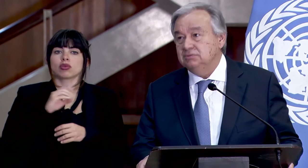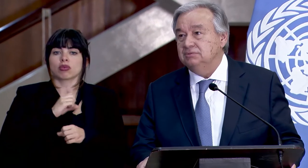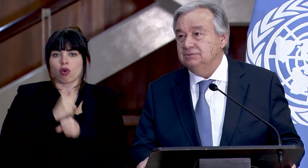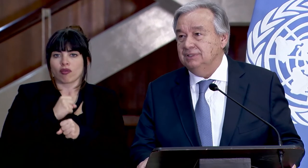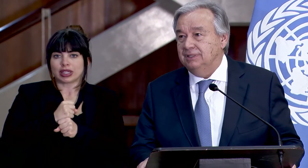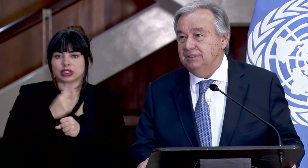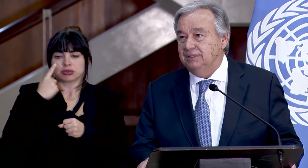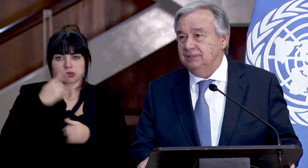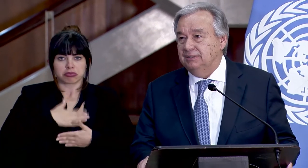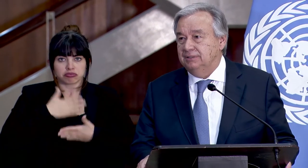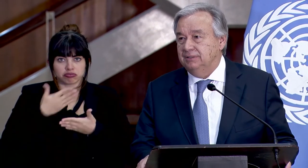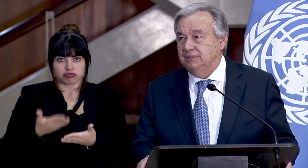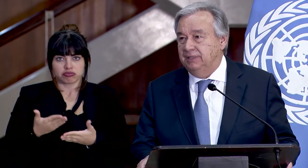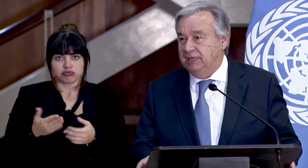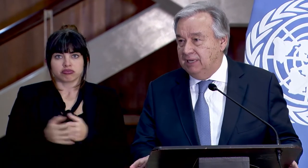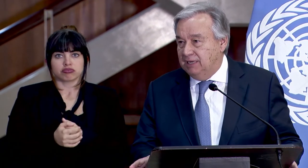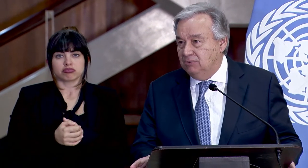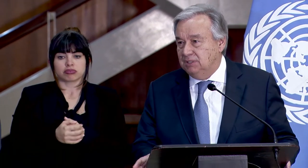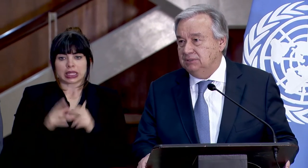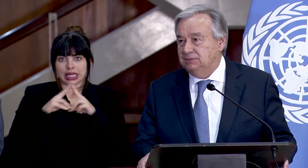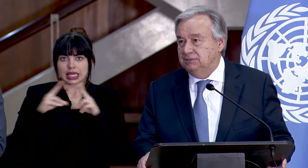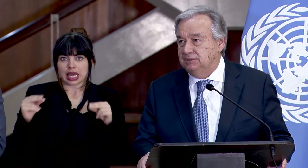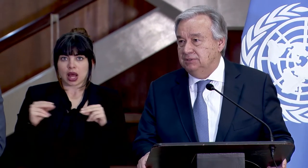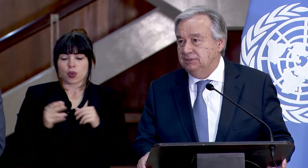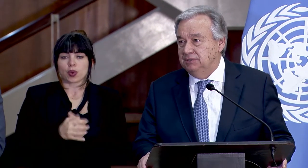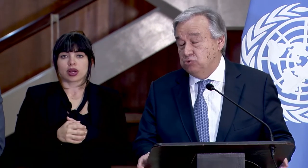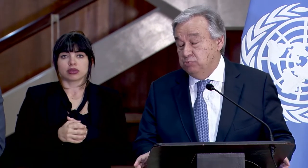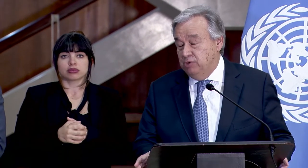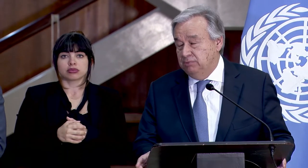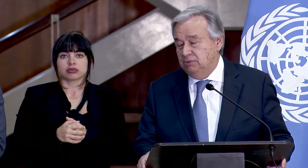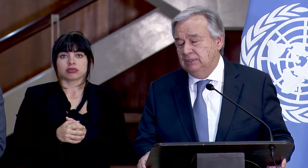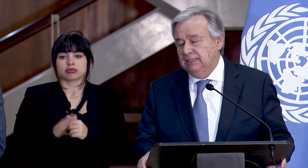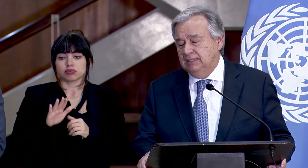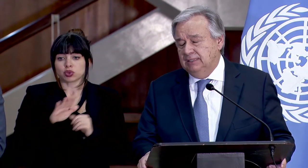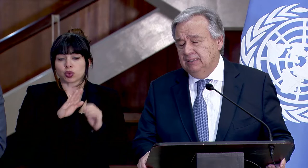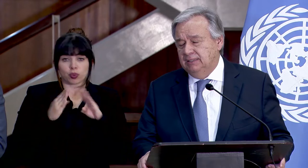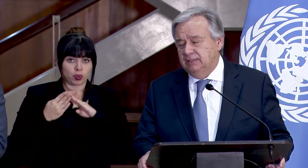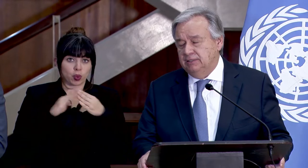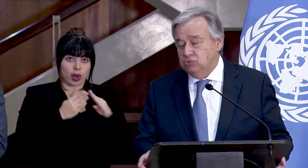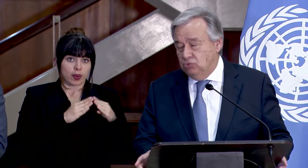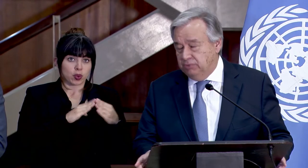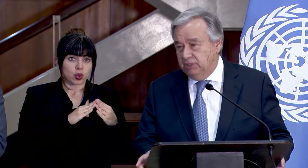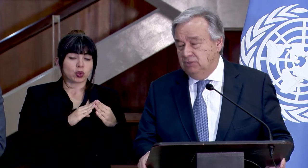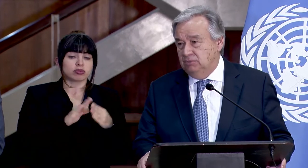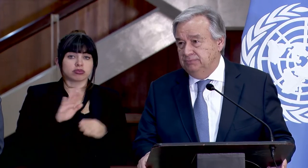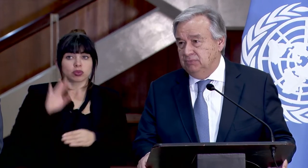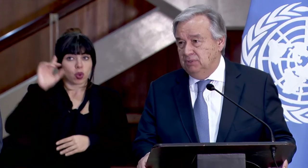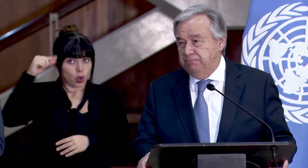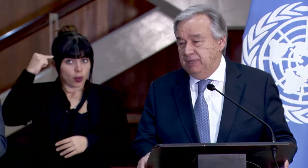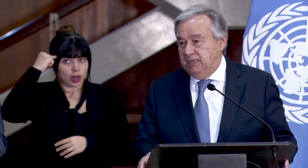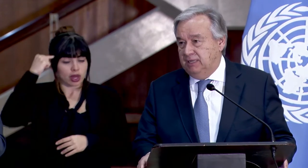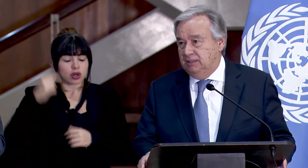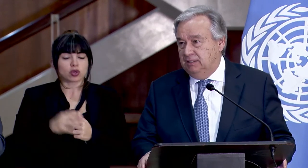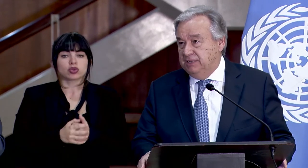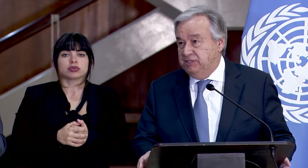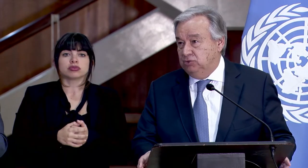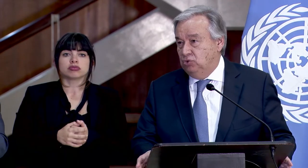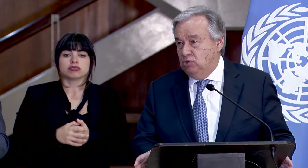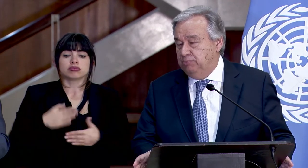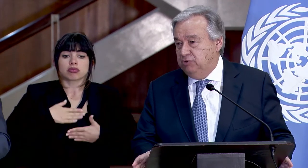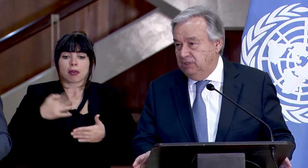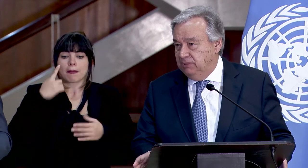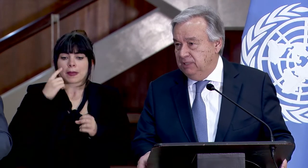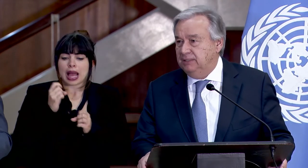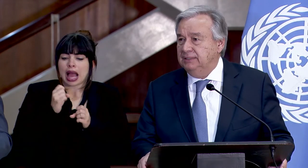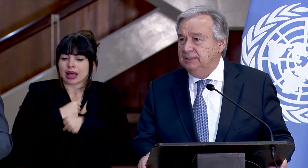disposición de Nicaragua, de su pueblo, de su gobierno, para hacer